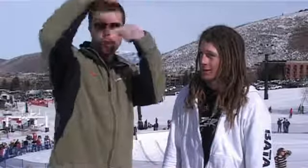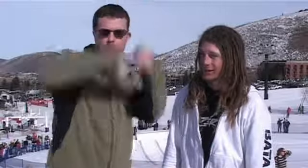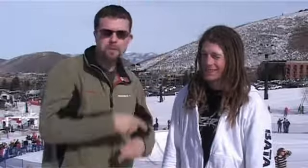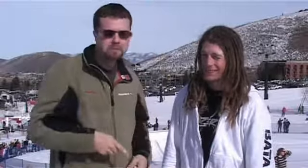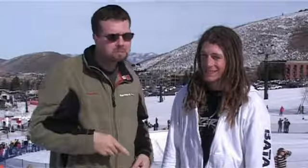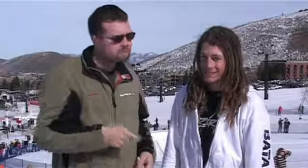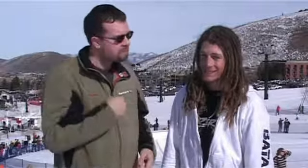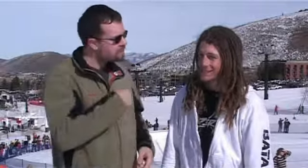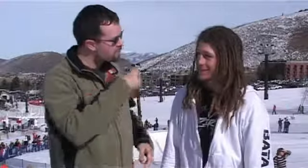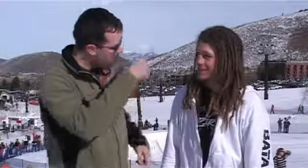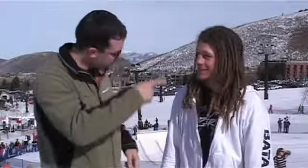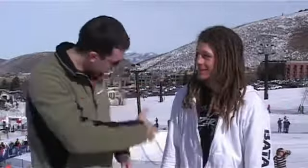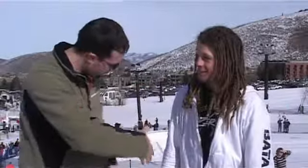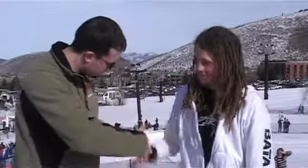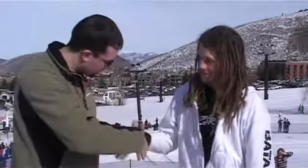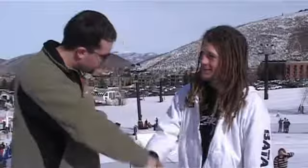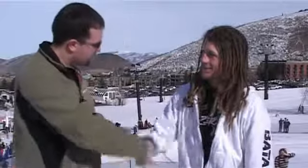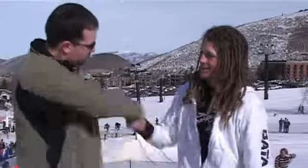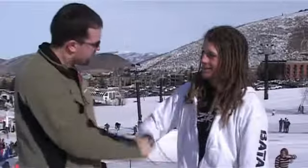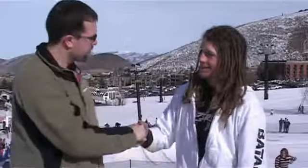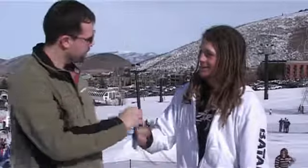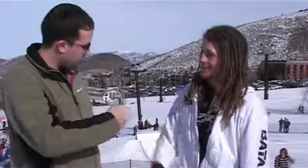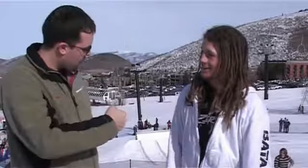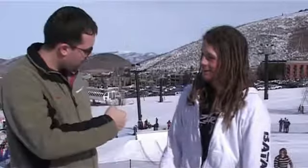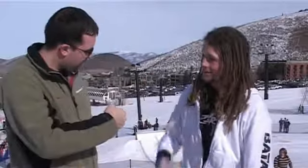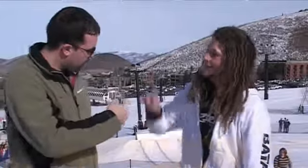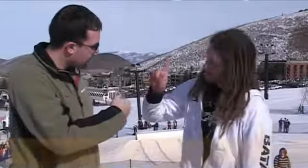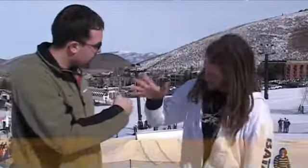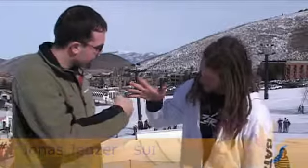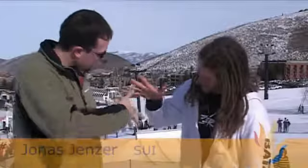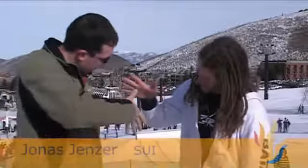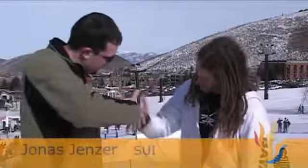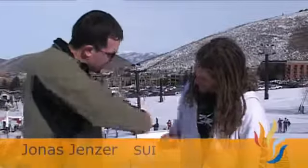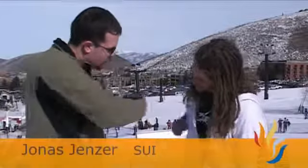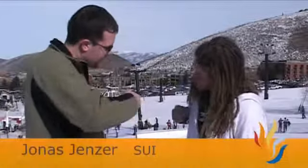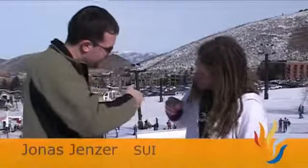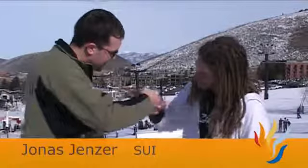Slopestyle mitgemacht und seine Pirouetten gedreht. Gratuliere, super.